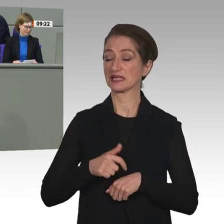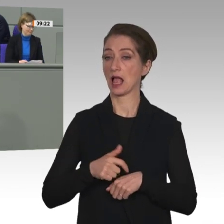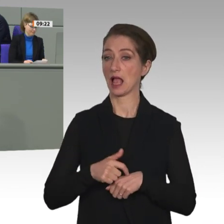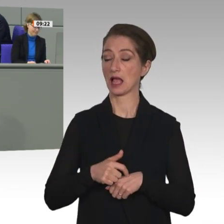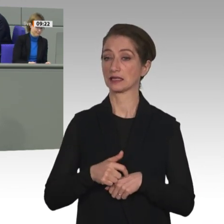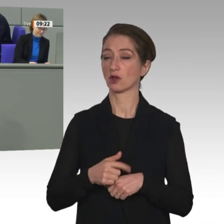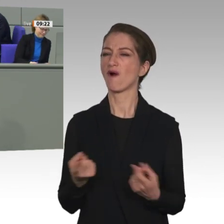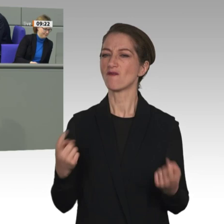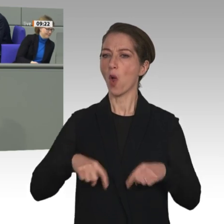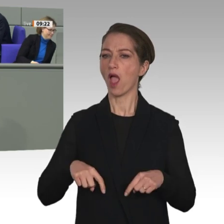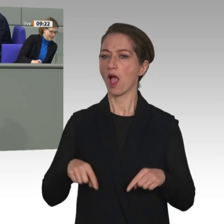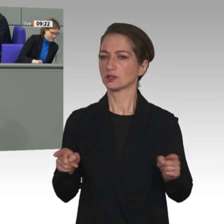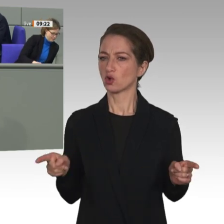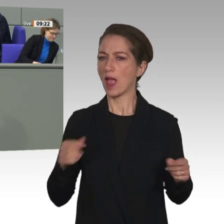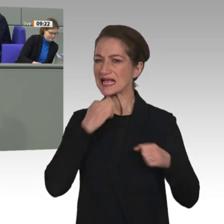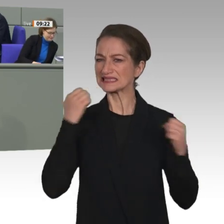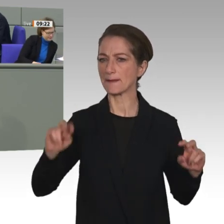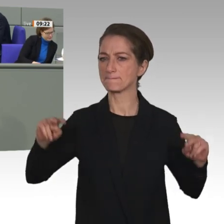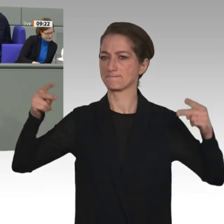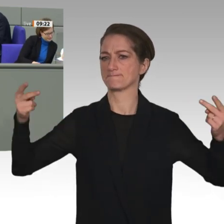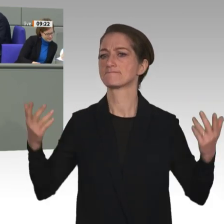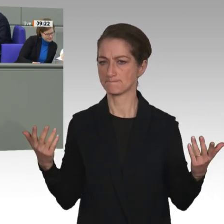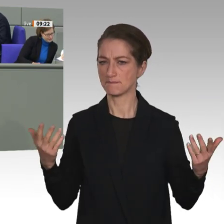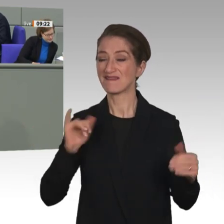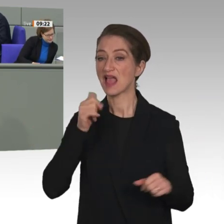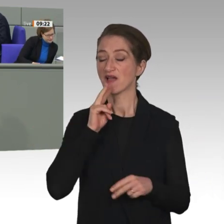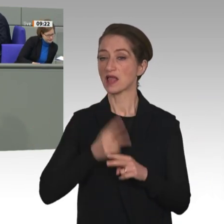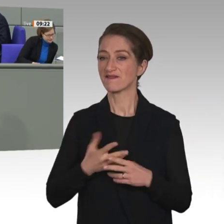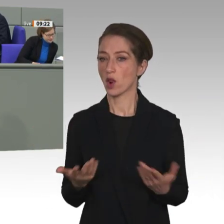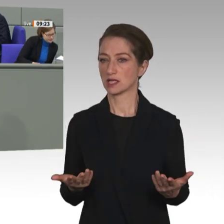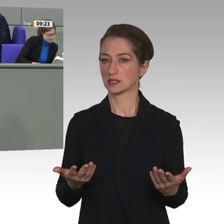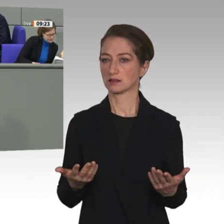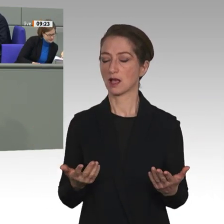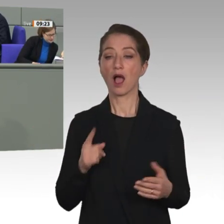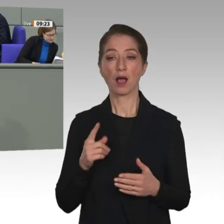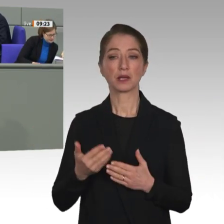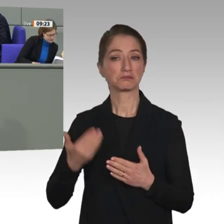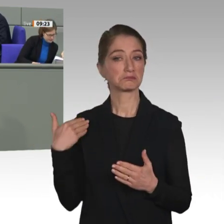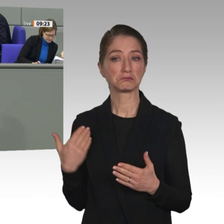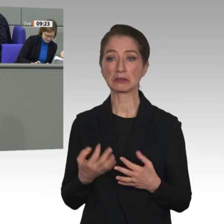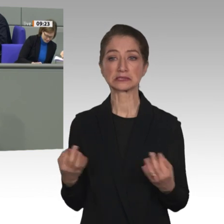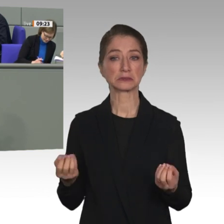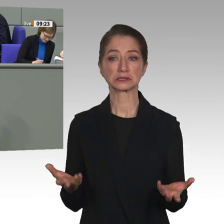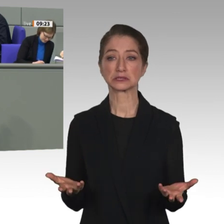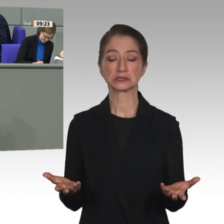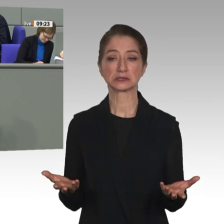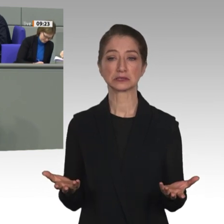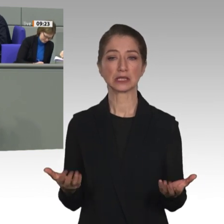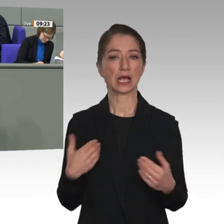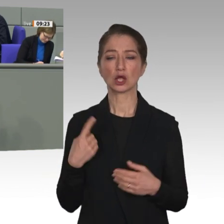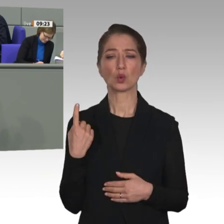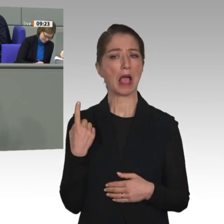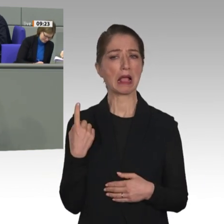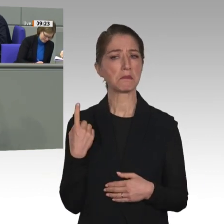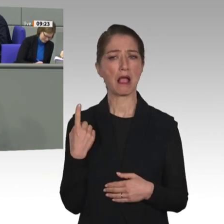Fehlentwicklungen und die Verantwortlichen zu benennen. Aber nichts davon ist in den letzten Jahren geschehen. Ich habe nicht ein